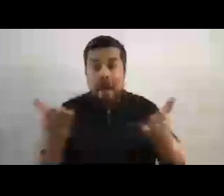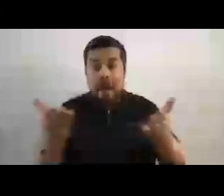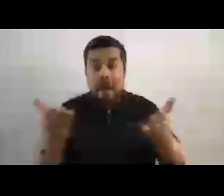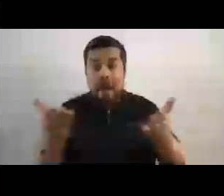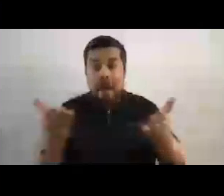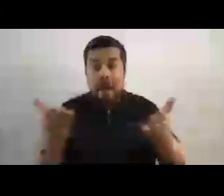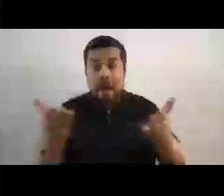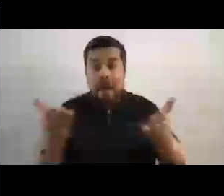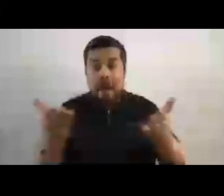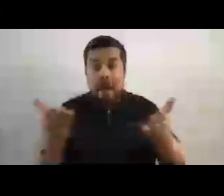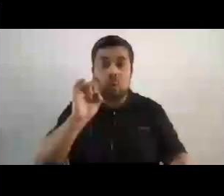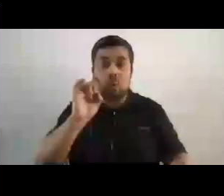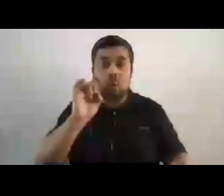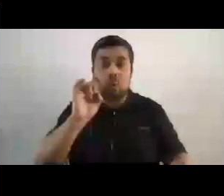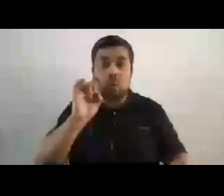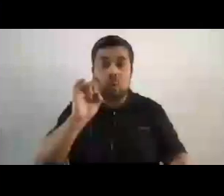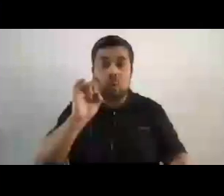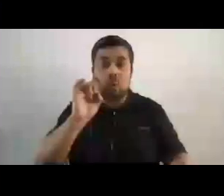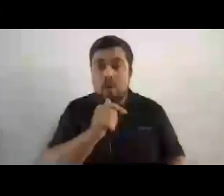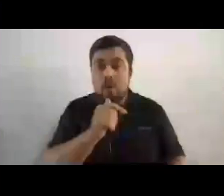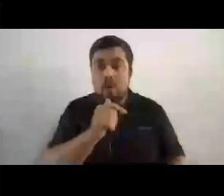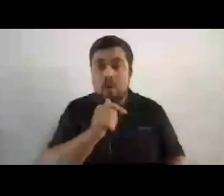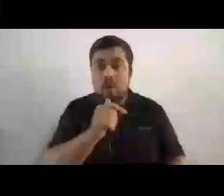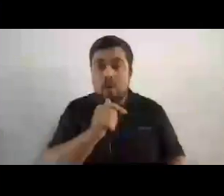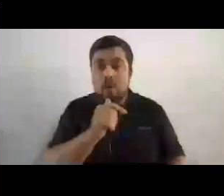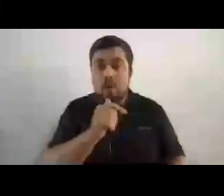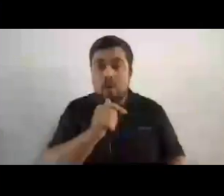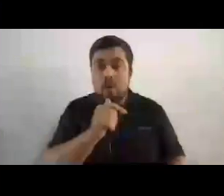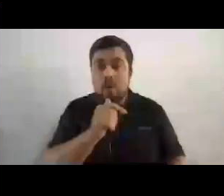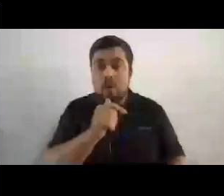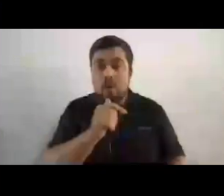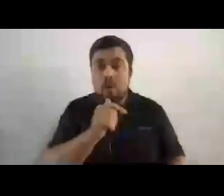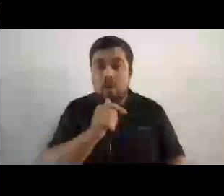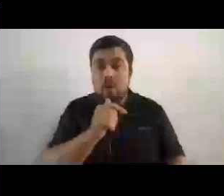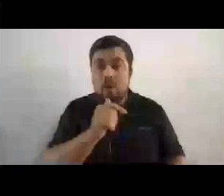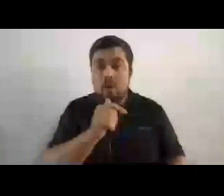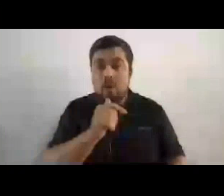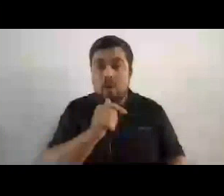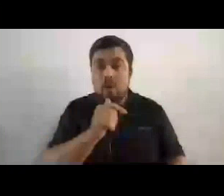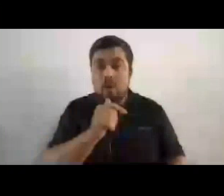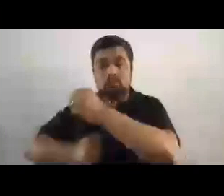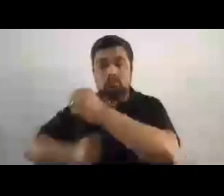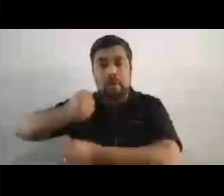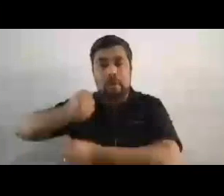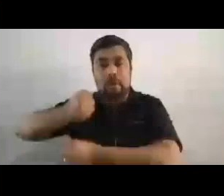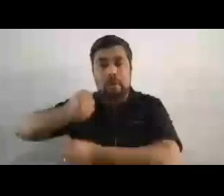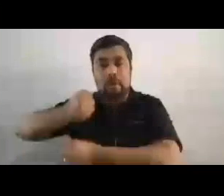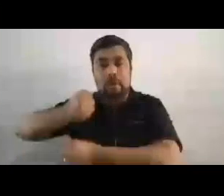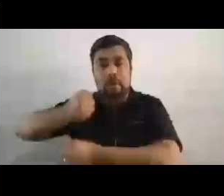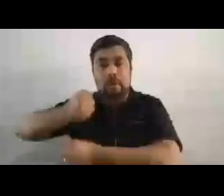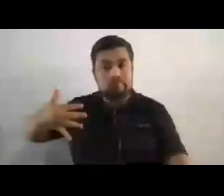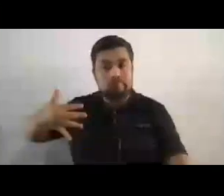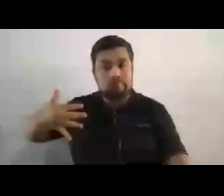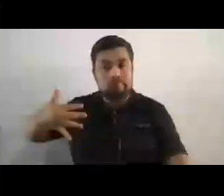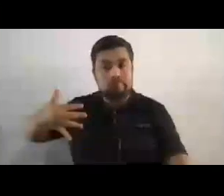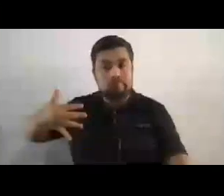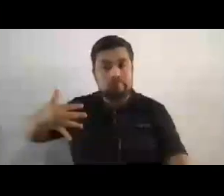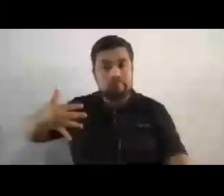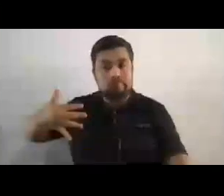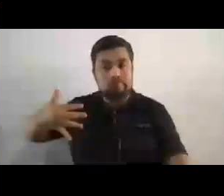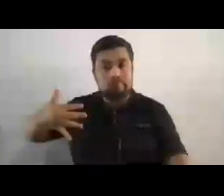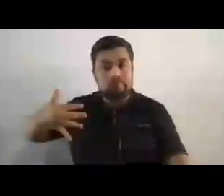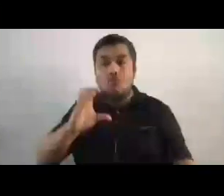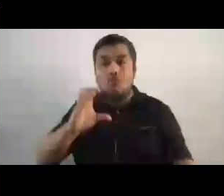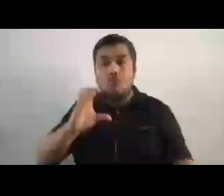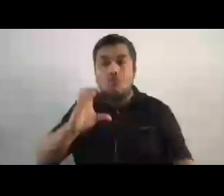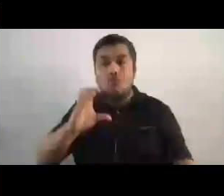pedagógica, a la medida que fueron pasando los años de trabajo, fueron tomando cursos, algunos de ellos lograron la